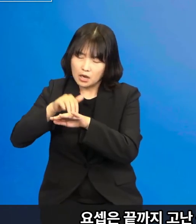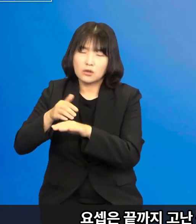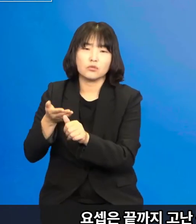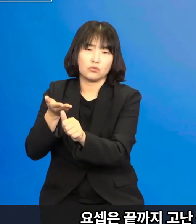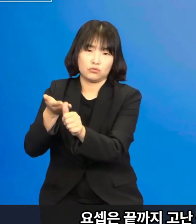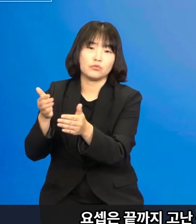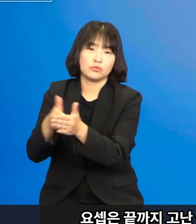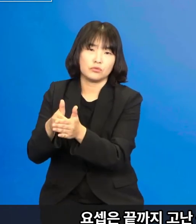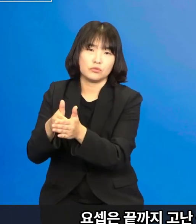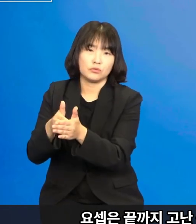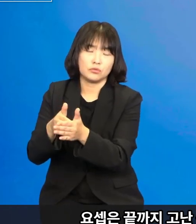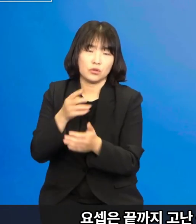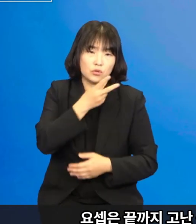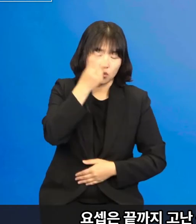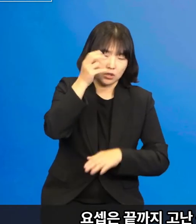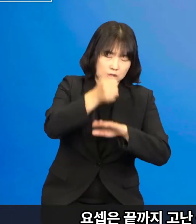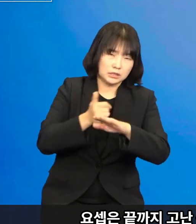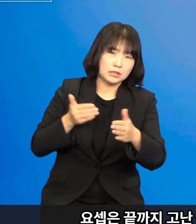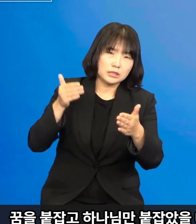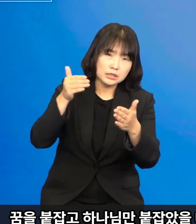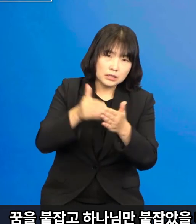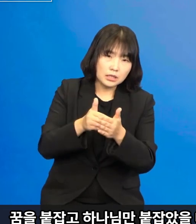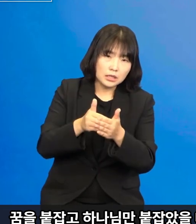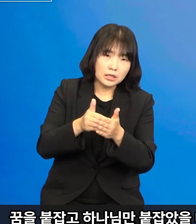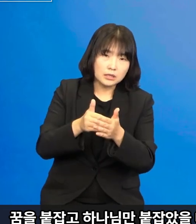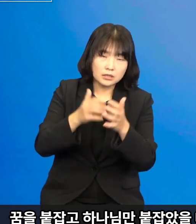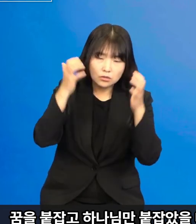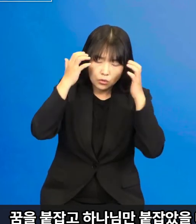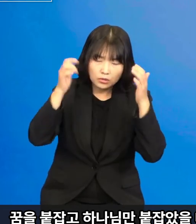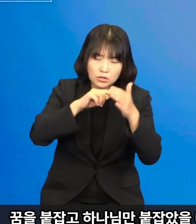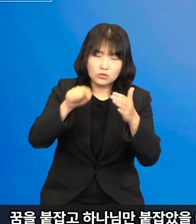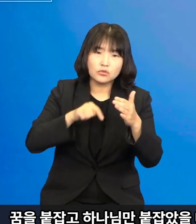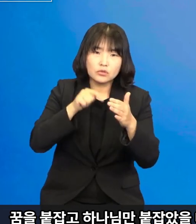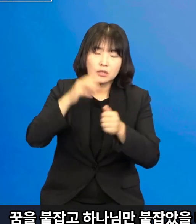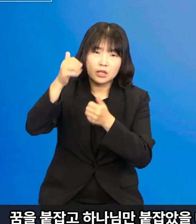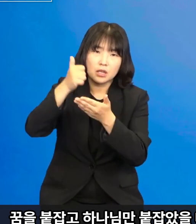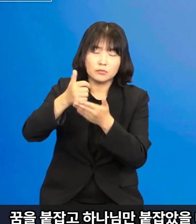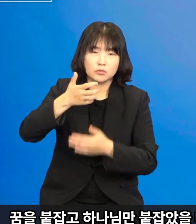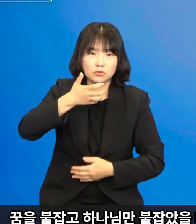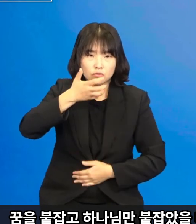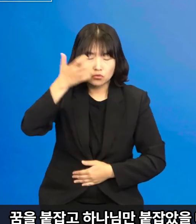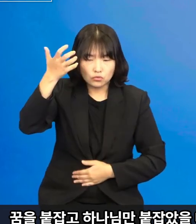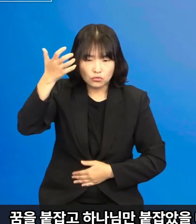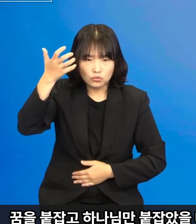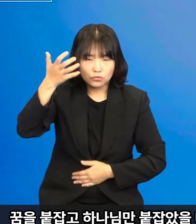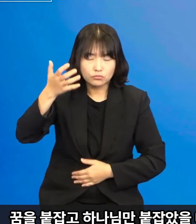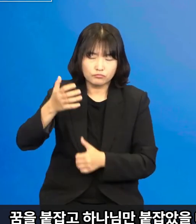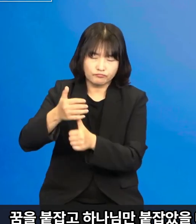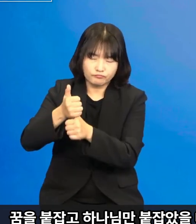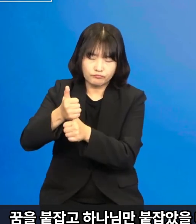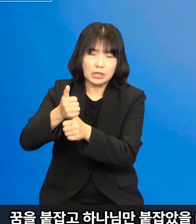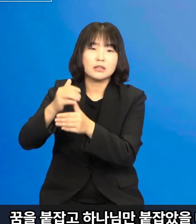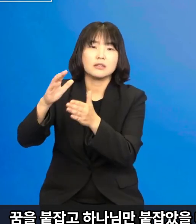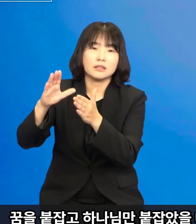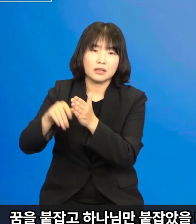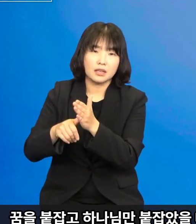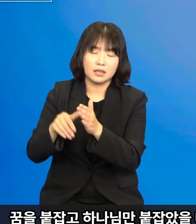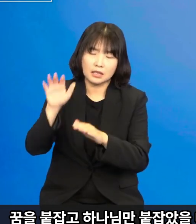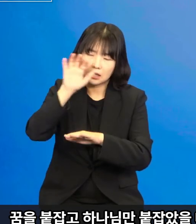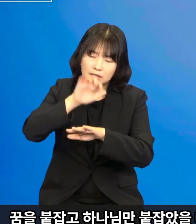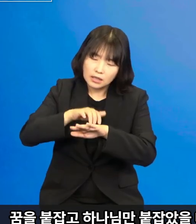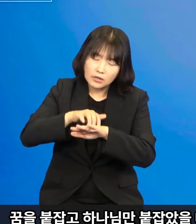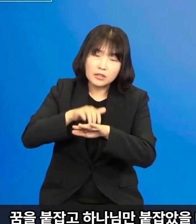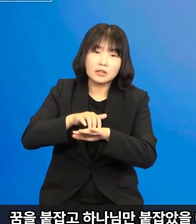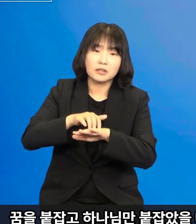요셉은 끝까지 고난 중에도 하나님의 약속의 말씀 꿈을 붙잡고 하나님만 붙잡았을 때 그의 이 단련하였다,